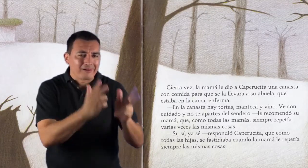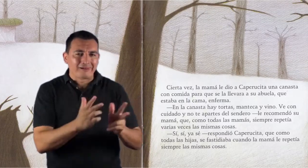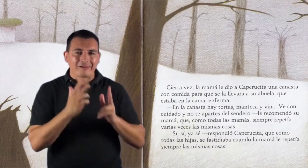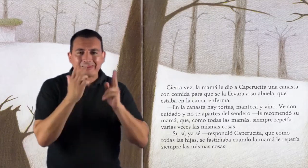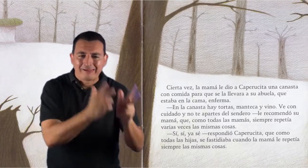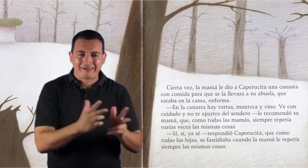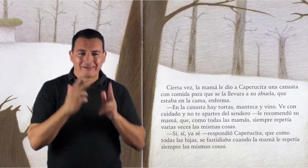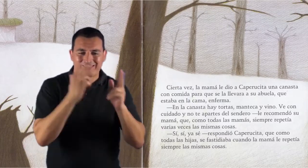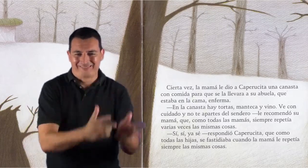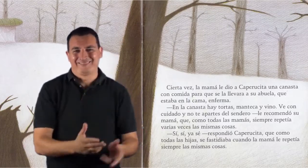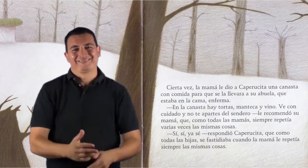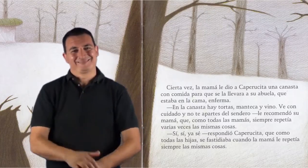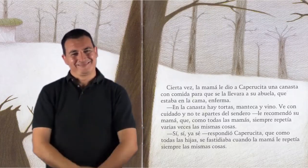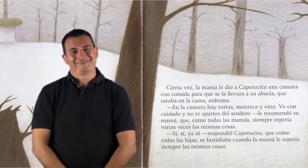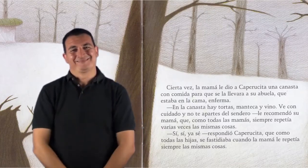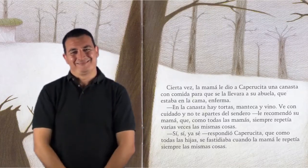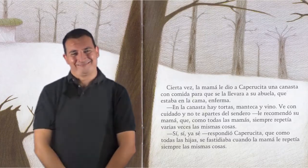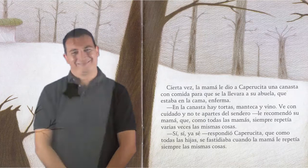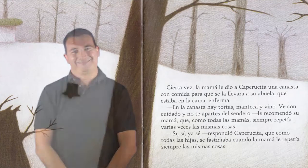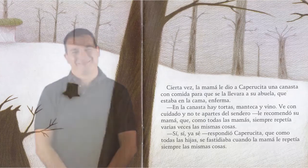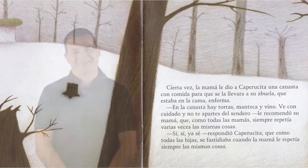varias veces las mismas cosas.